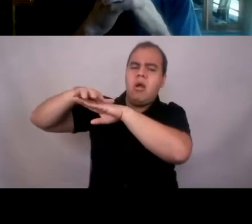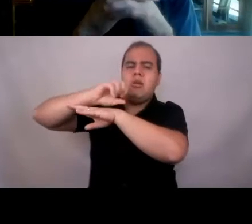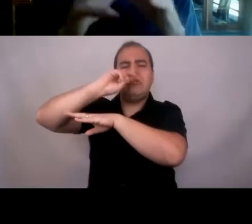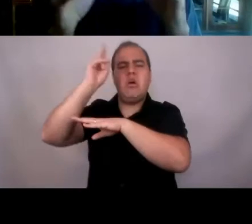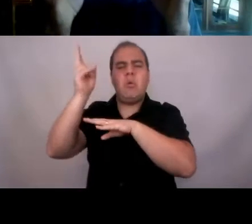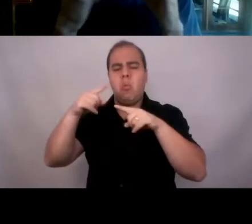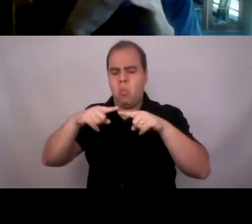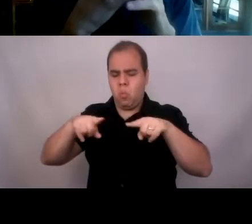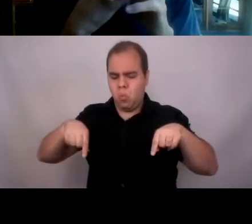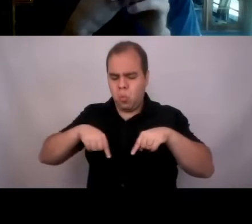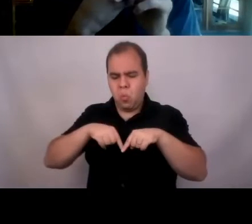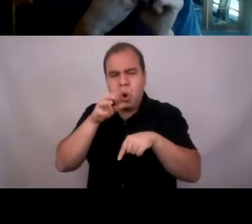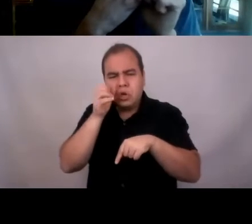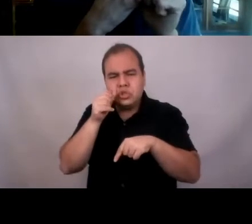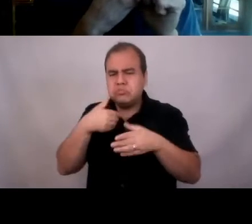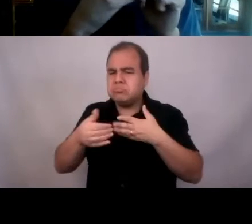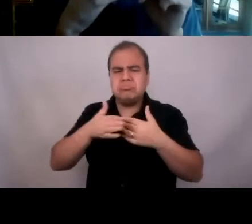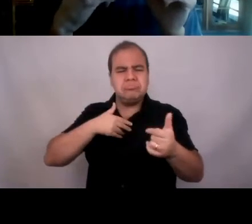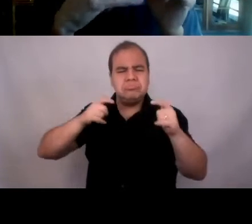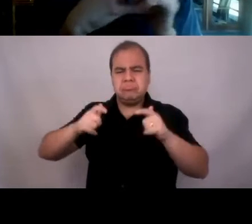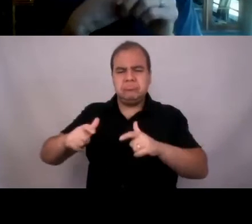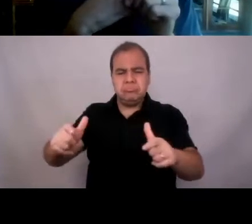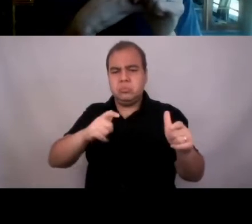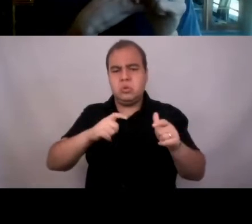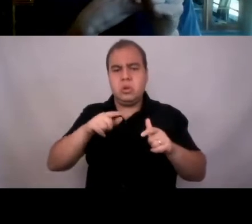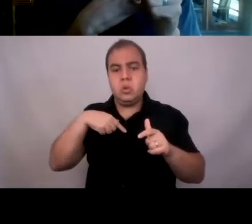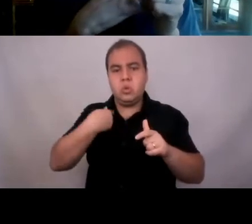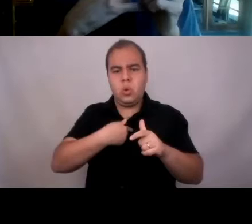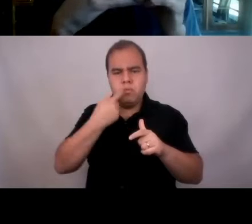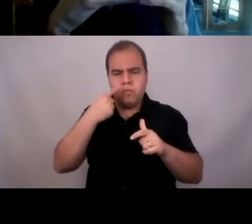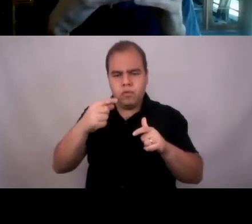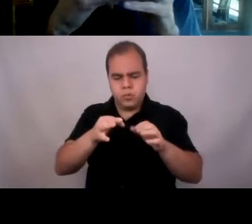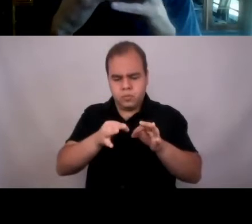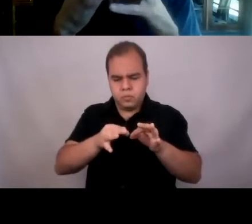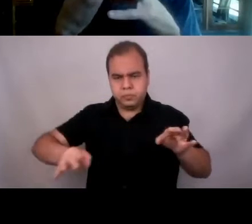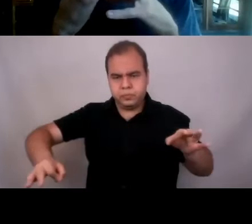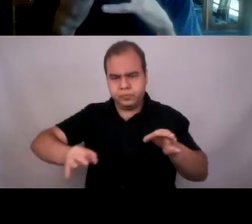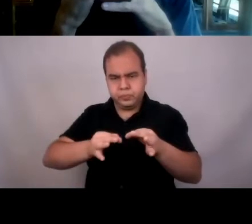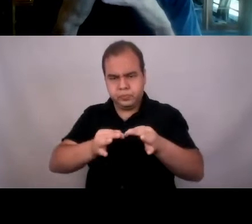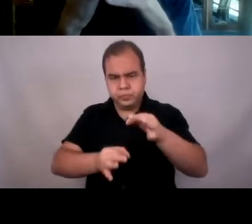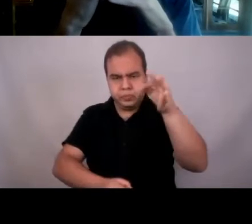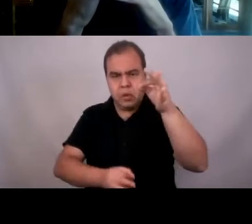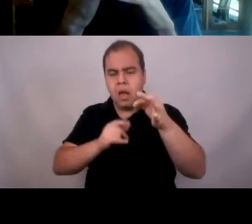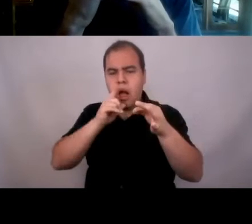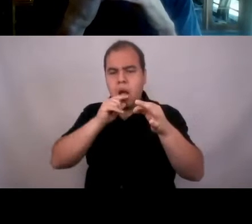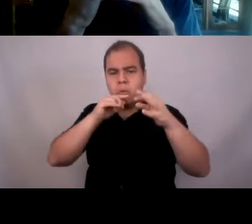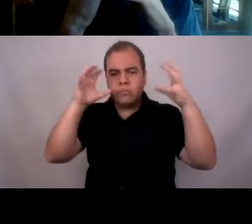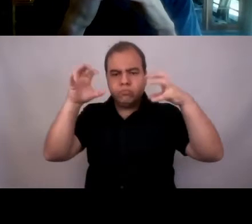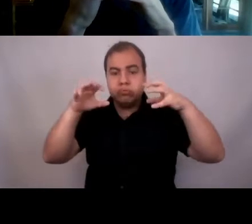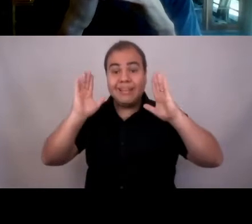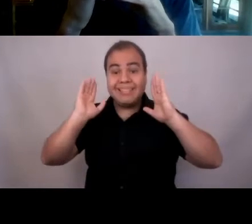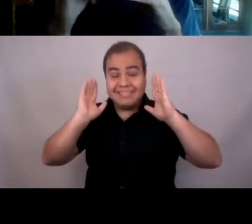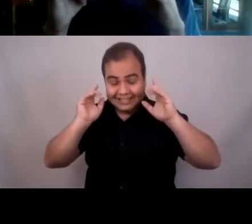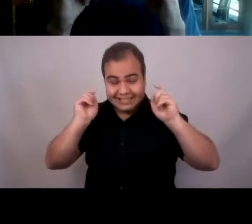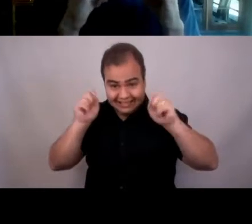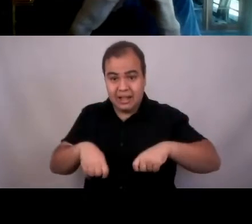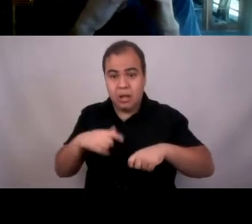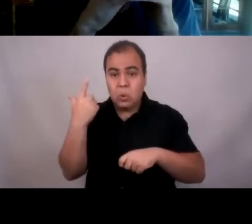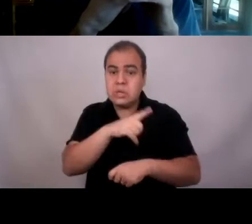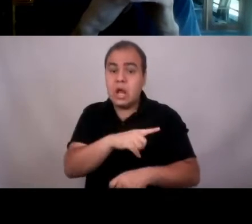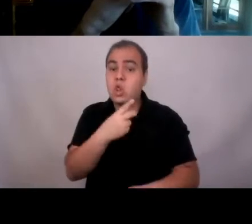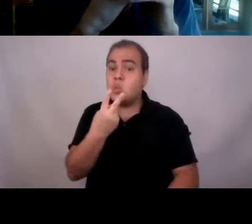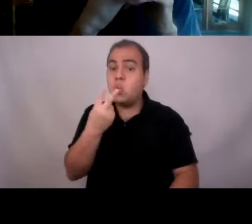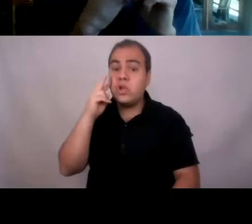qualquer. Primeira coisa importante, a gente dimensiona o jardim de chuva para que a água infiltre em no máximo 2 dias. Tá? E a